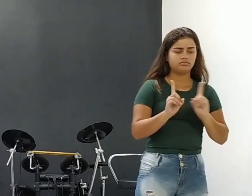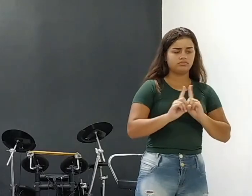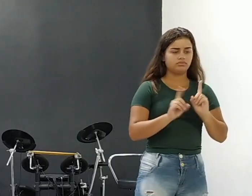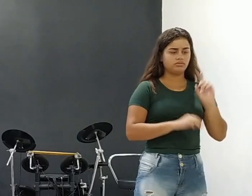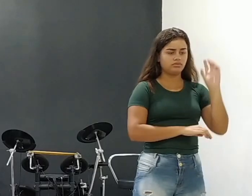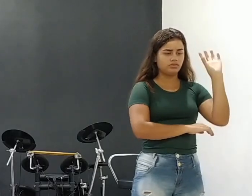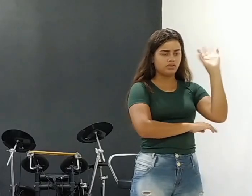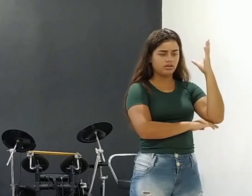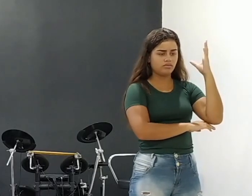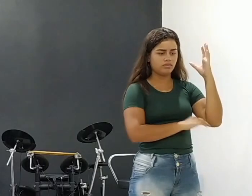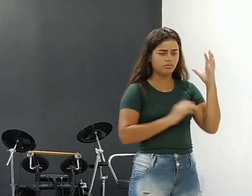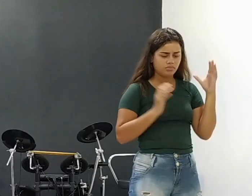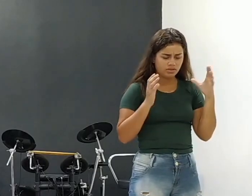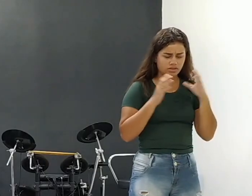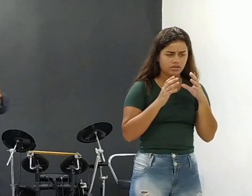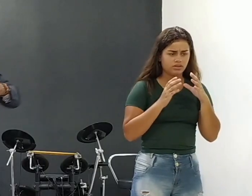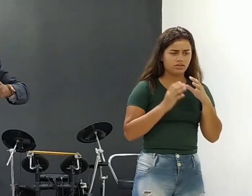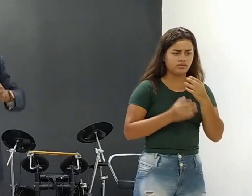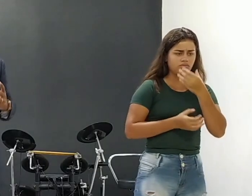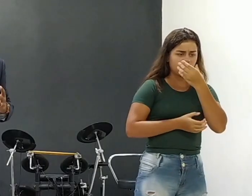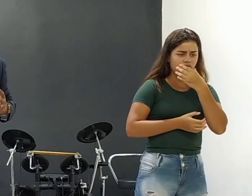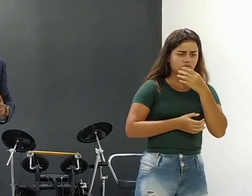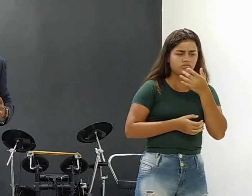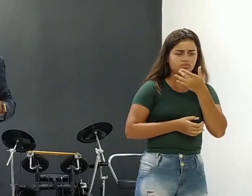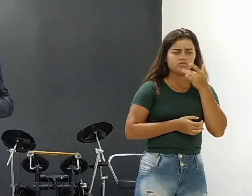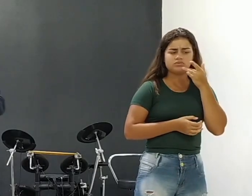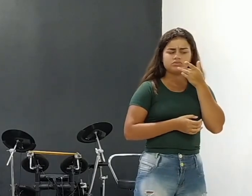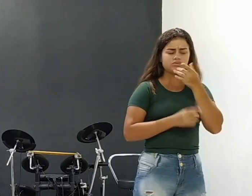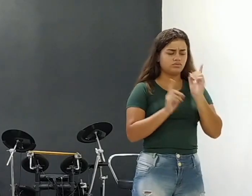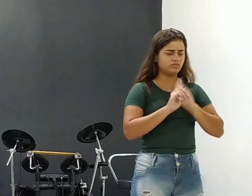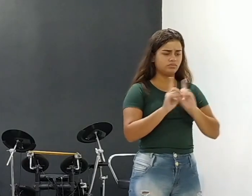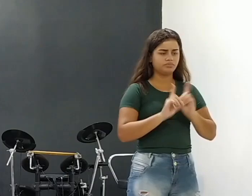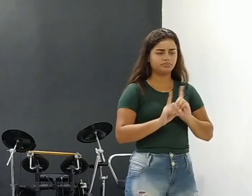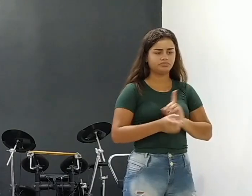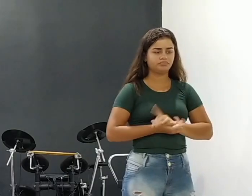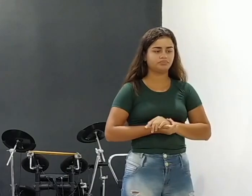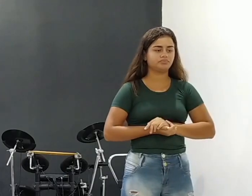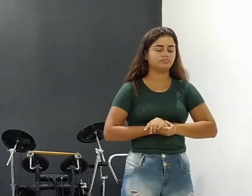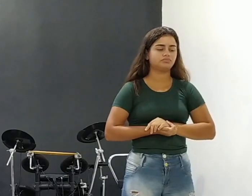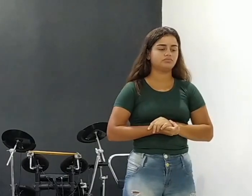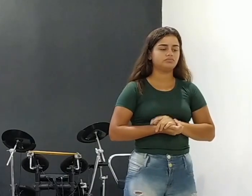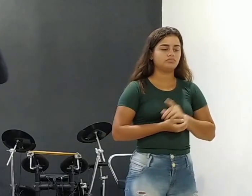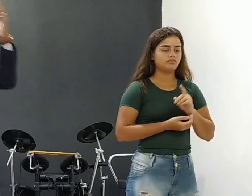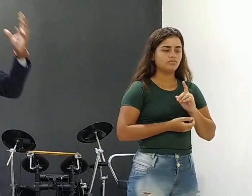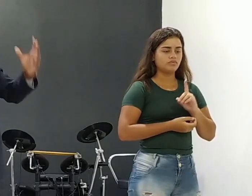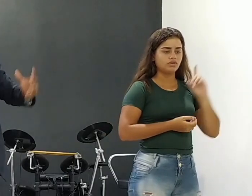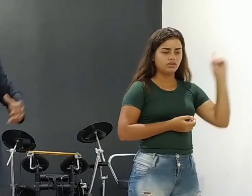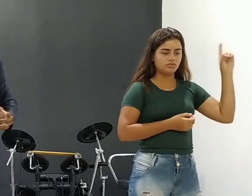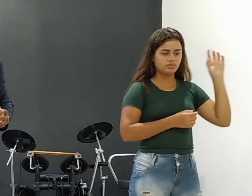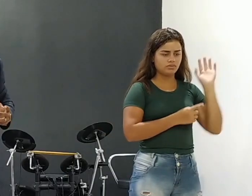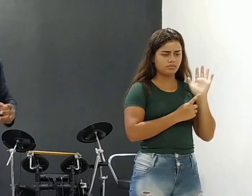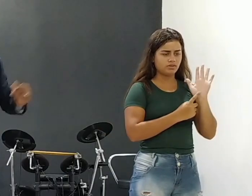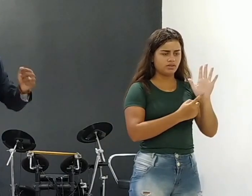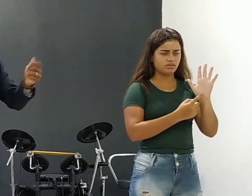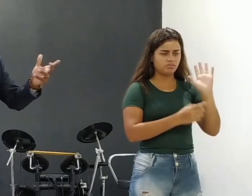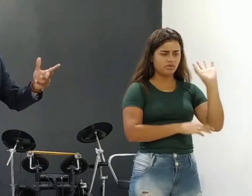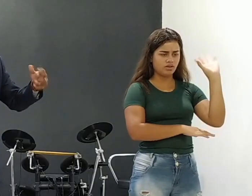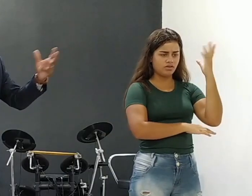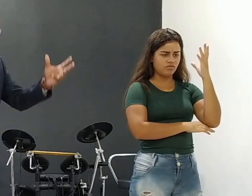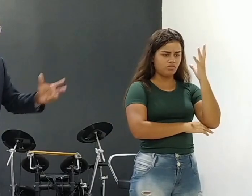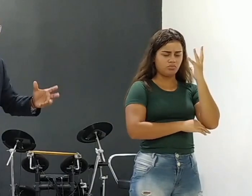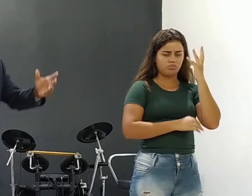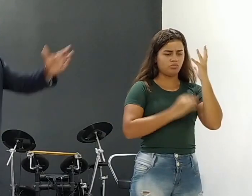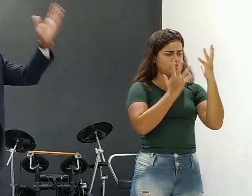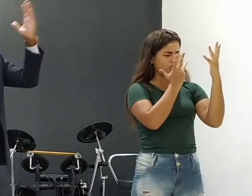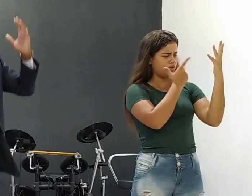fruto gostoso, para que Deus pudesse você pensar assim, não, Deus ele vai aparecer no meio de uma árvore linda,